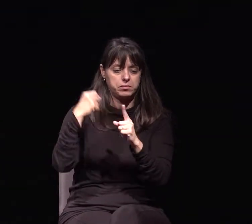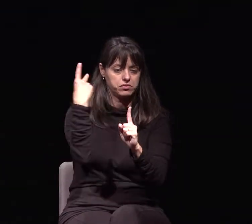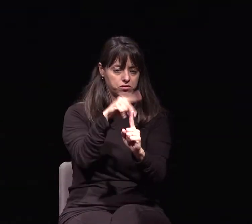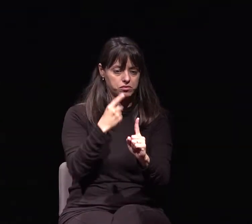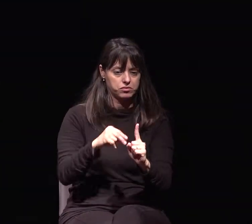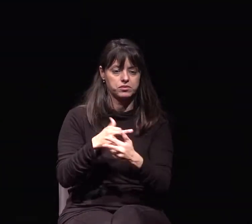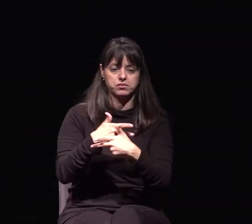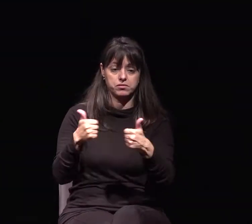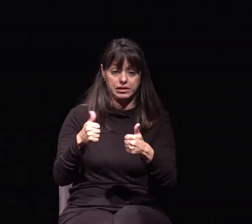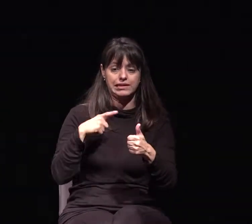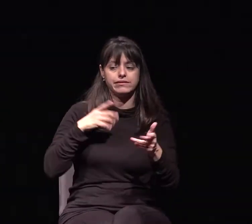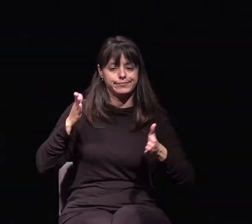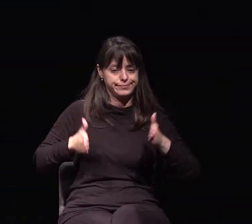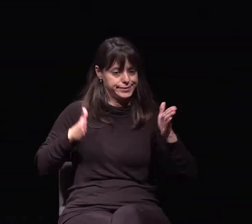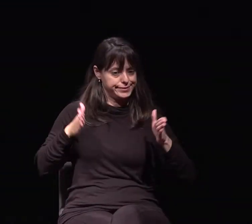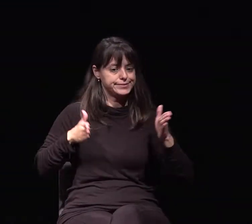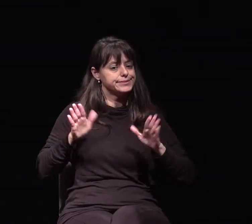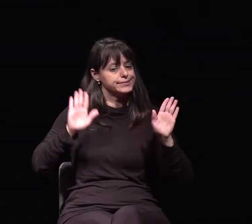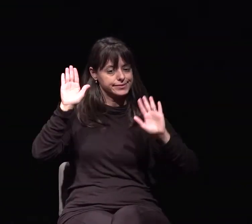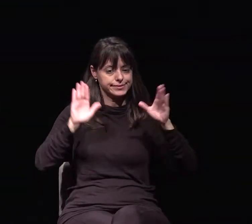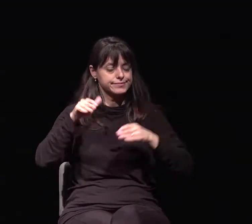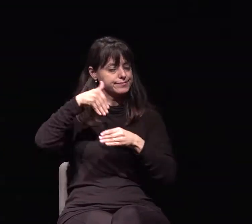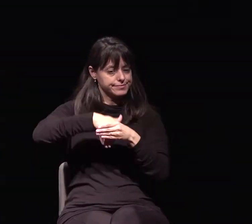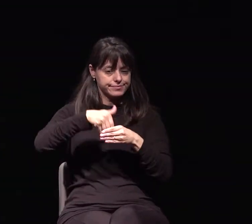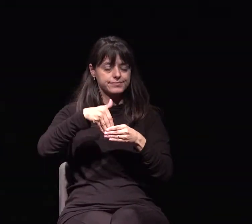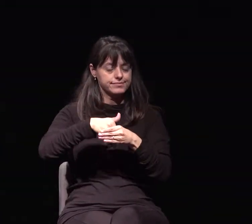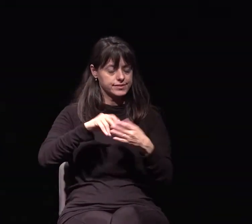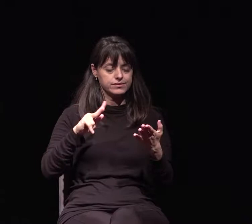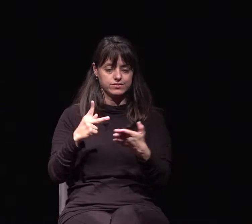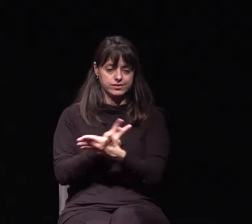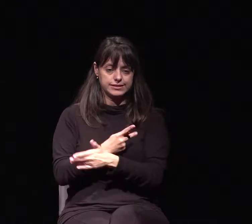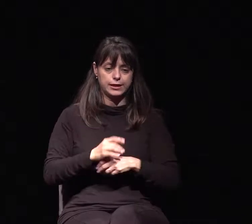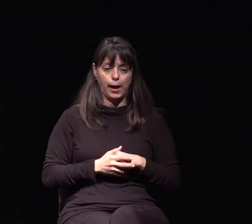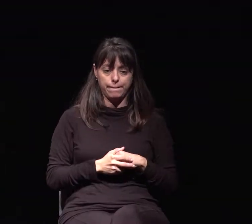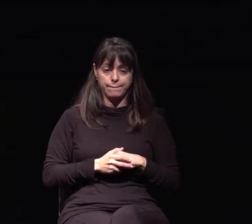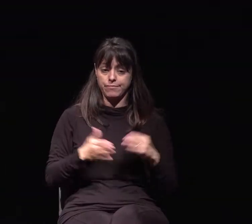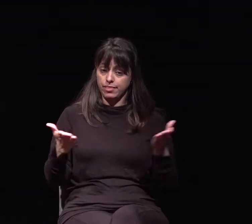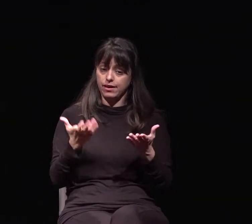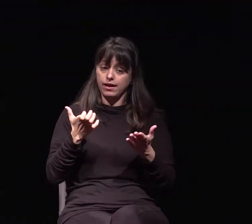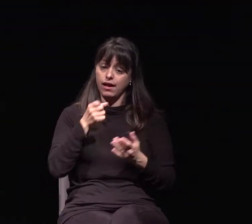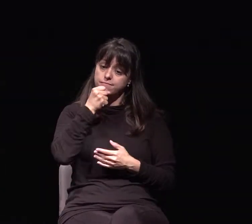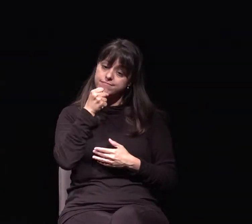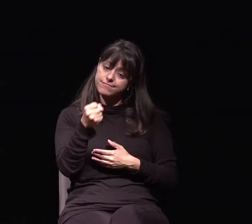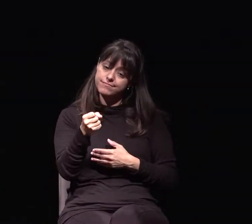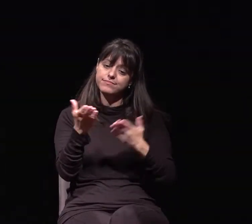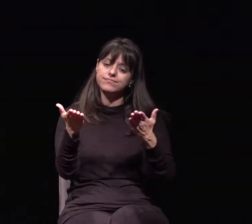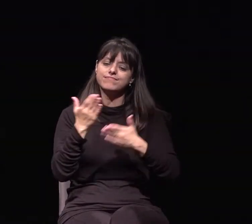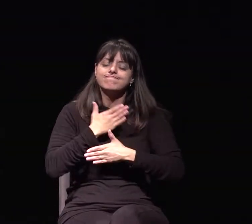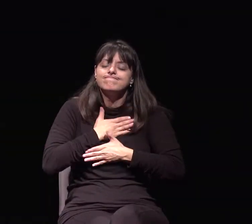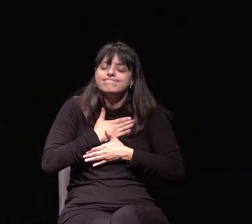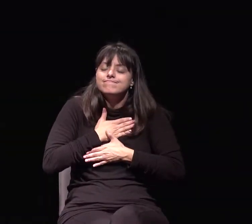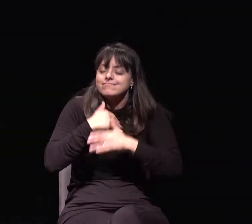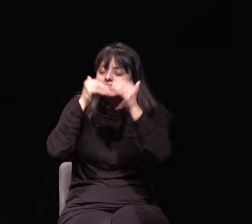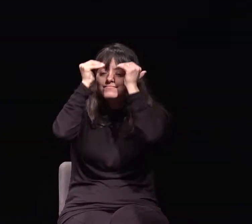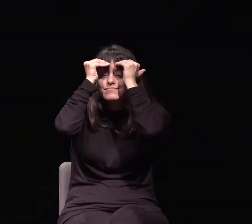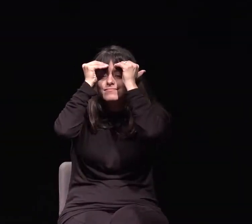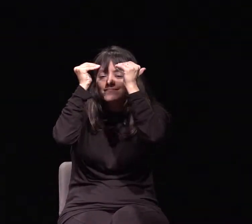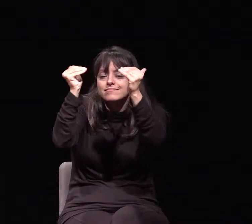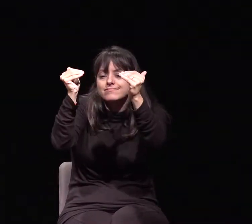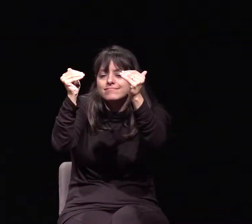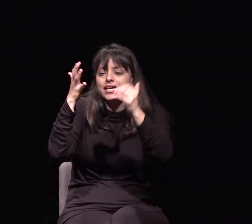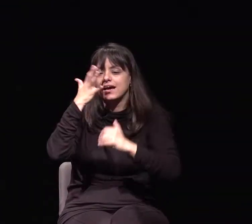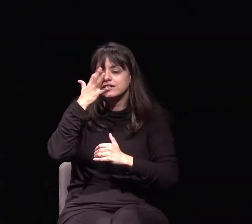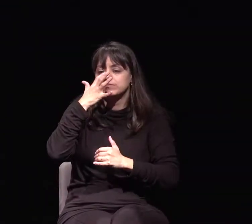último processo e última campanha eleitoral. Queria te passar, então, a palavra, Melinha, com um profundo respeito e